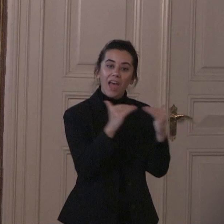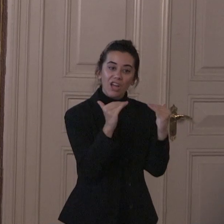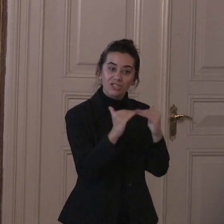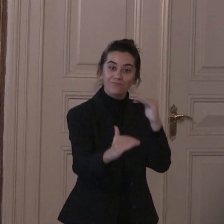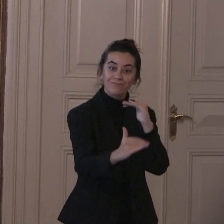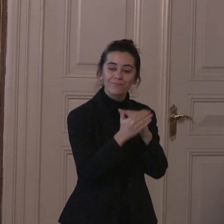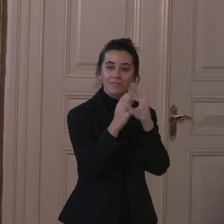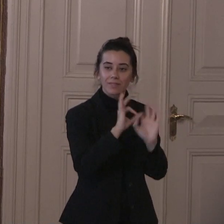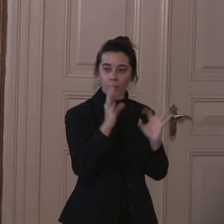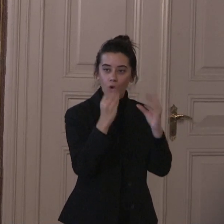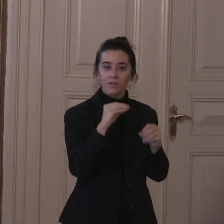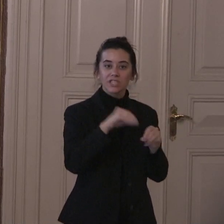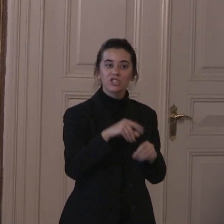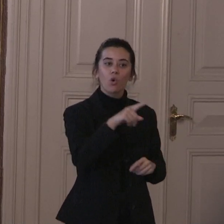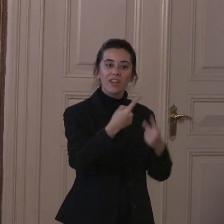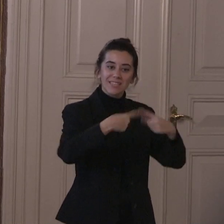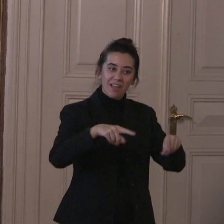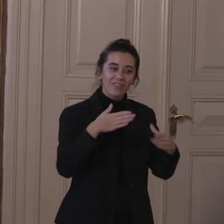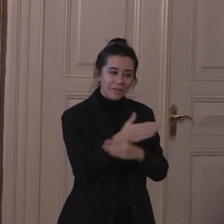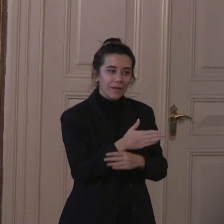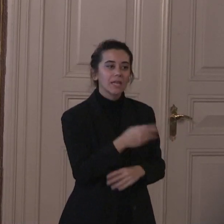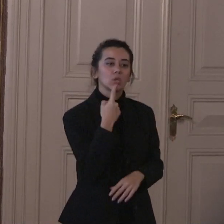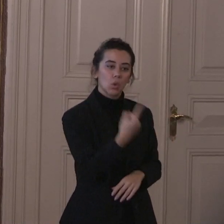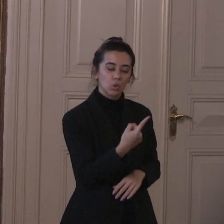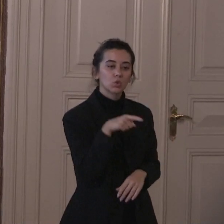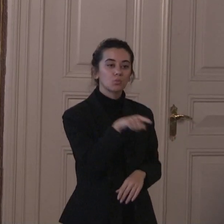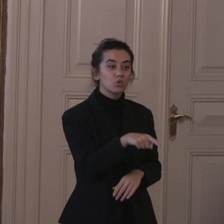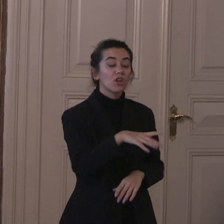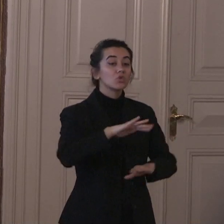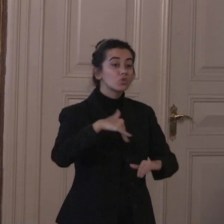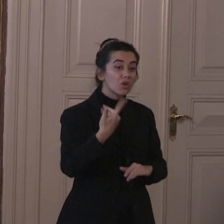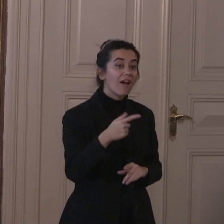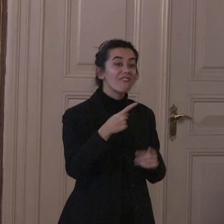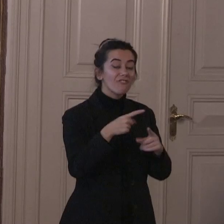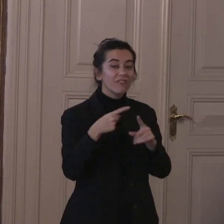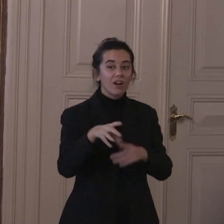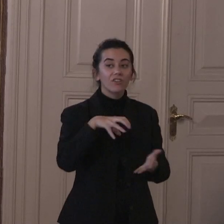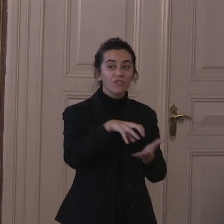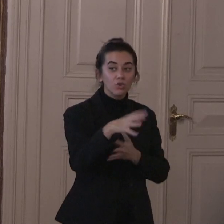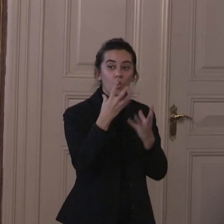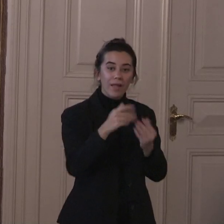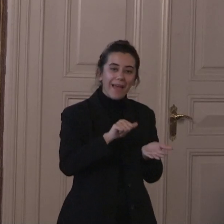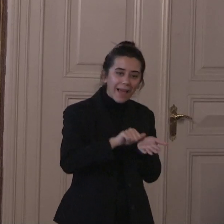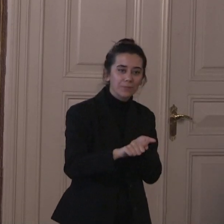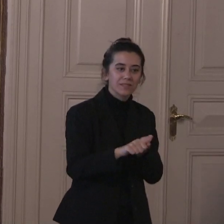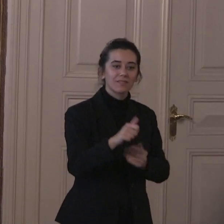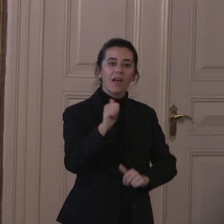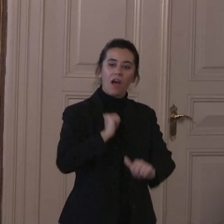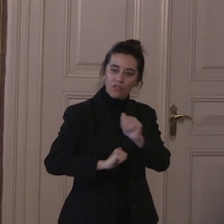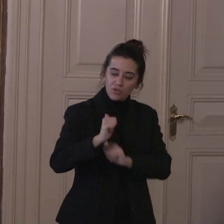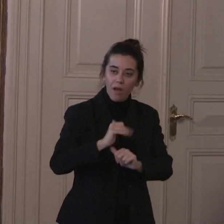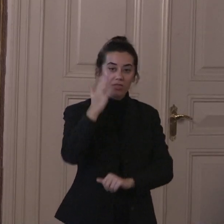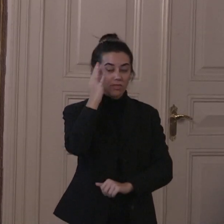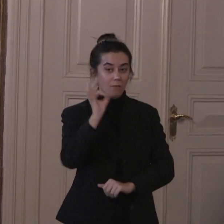sınav uyarlamalarını onlara temin ediyoruz. Aynı zamanda tüm fakültelerde bulunan akademik danışman hocalarımız ile birebir